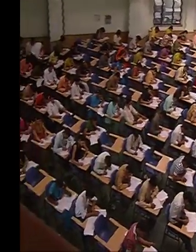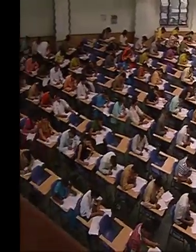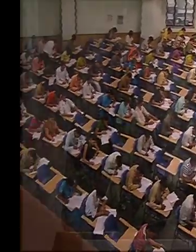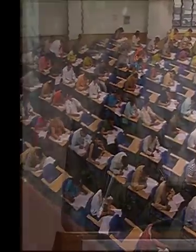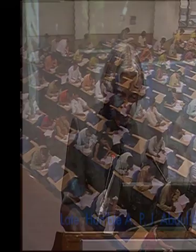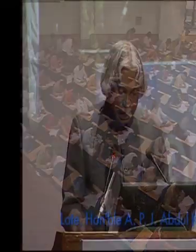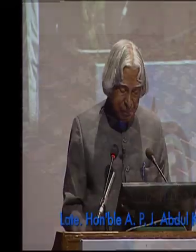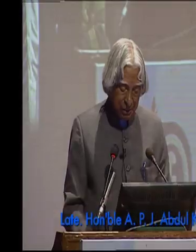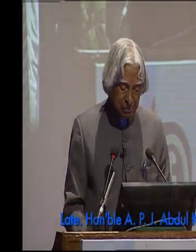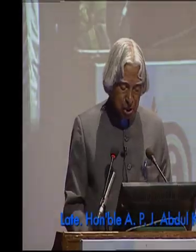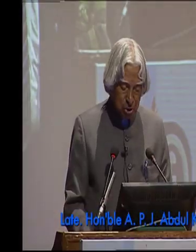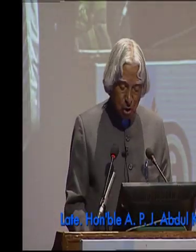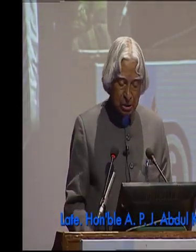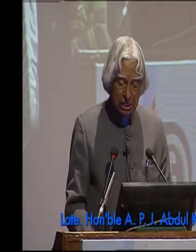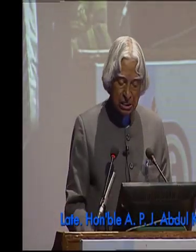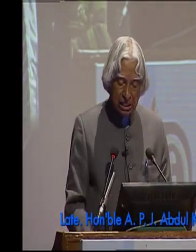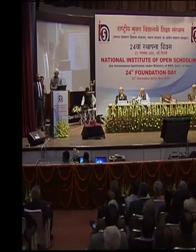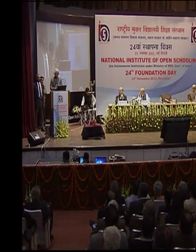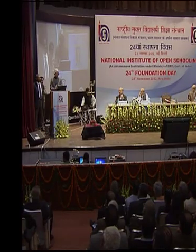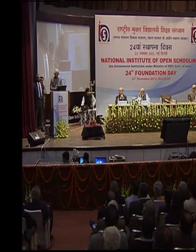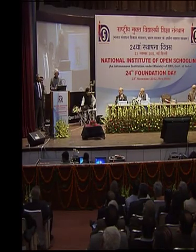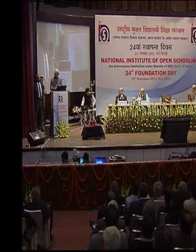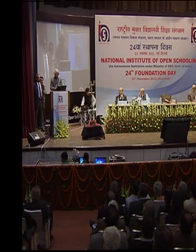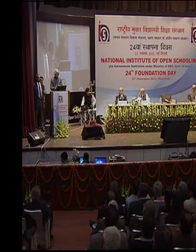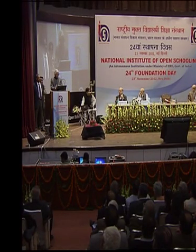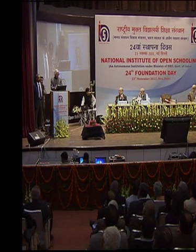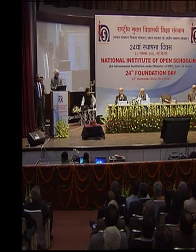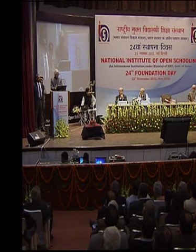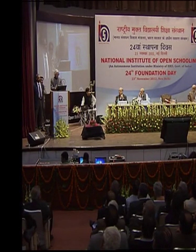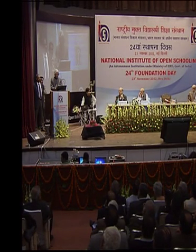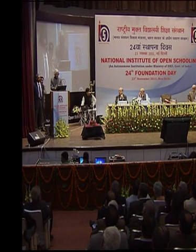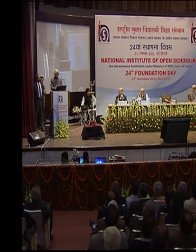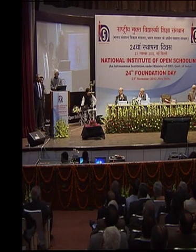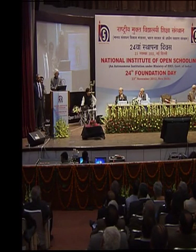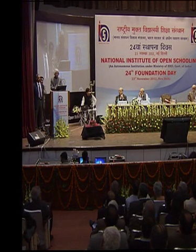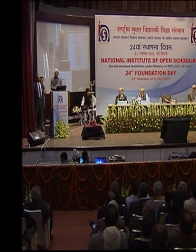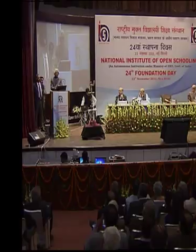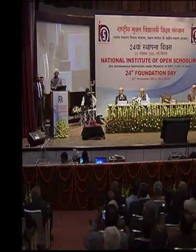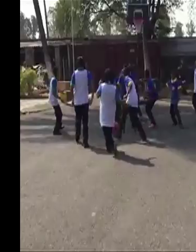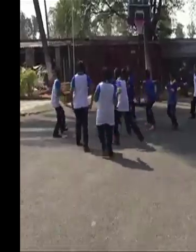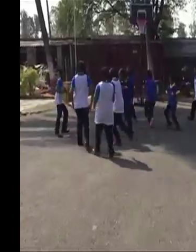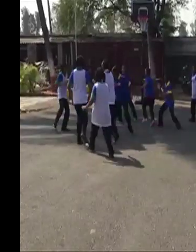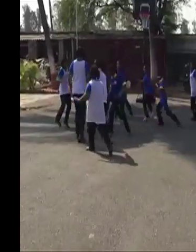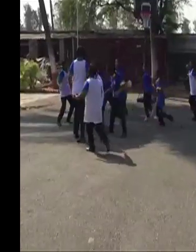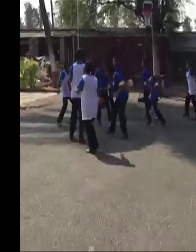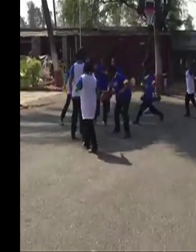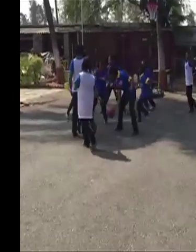I am very happy to know that the NIOS is the largest open school in the world. यही